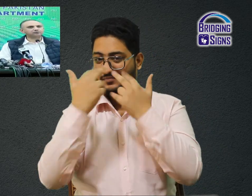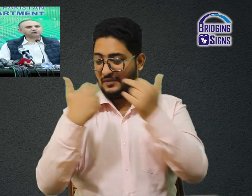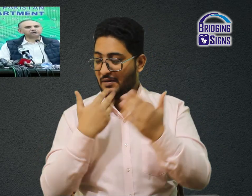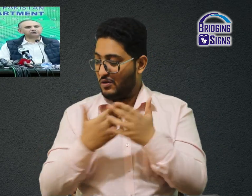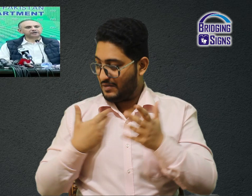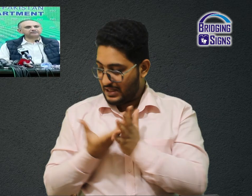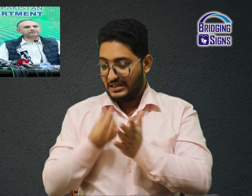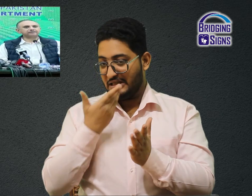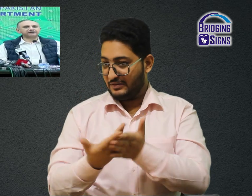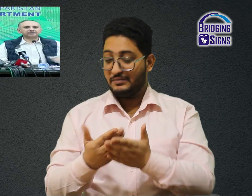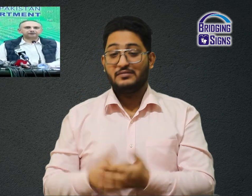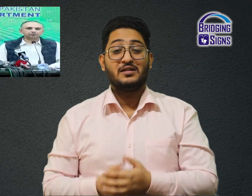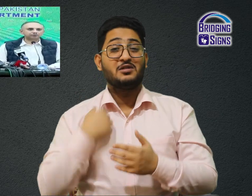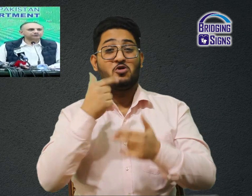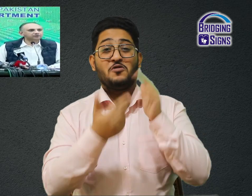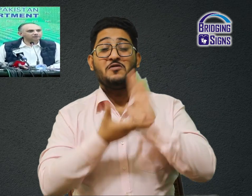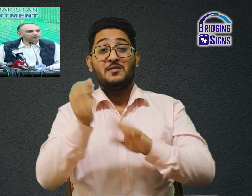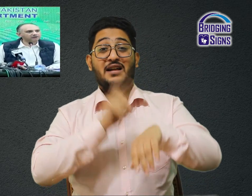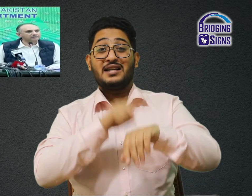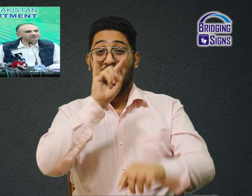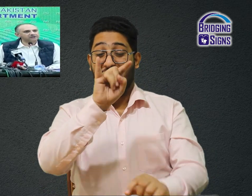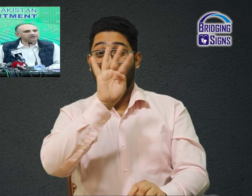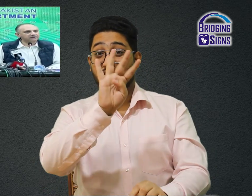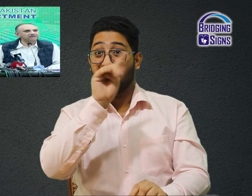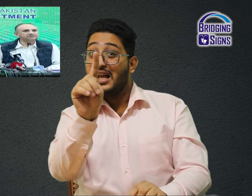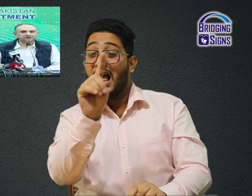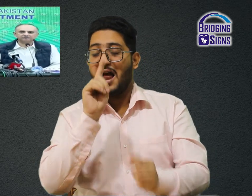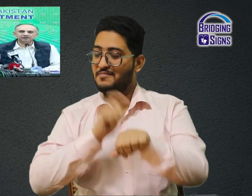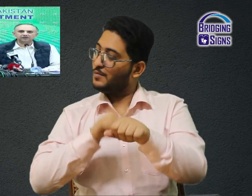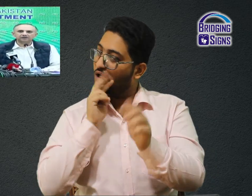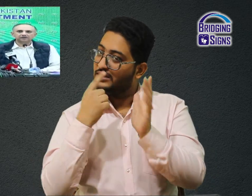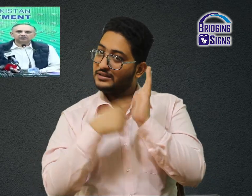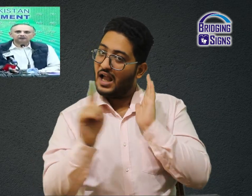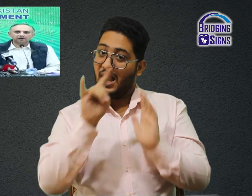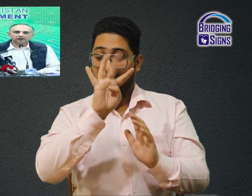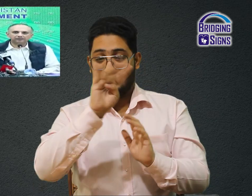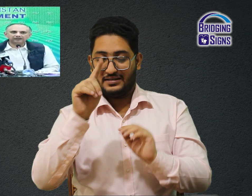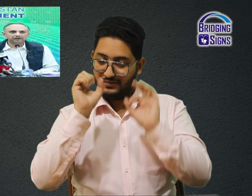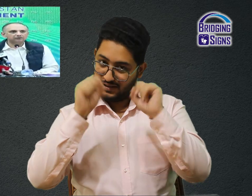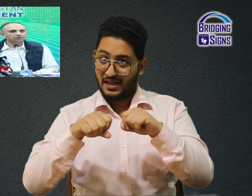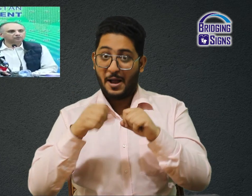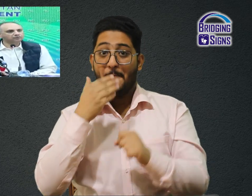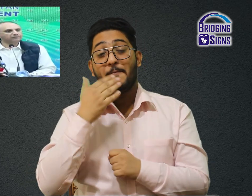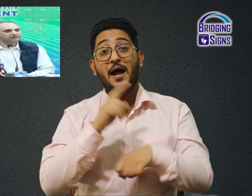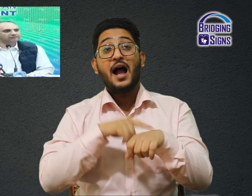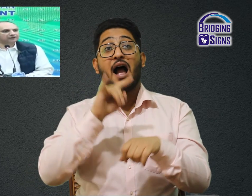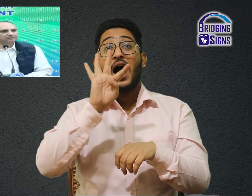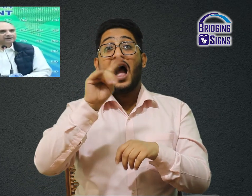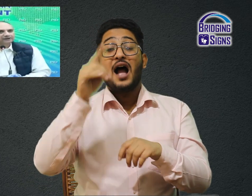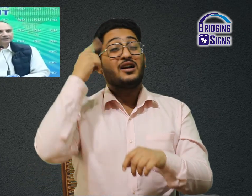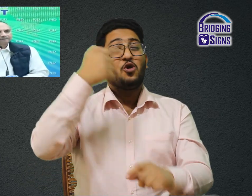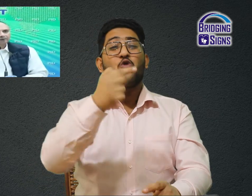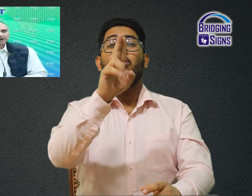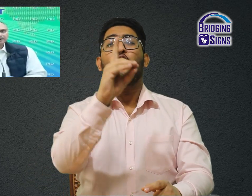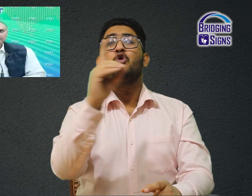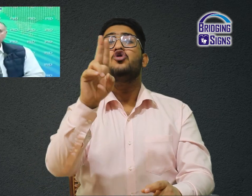यहाँ से बात शुरू करूँगा। जो टाइम आपने बताया बिल्कुल दुरुस्त, 11:41 पे हमारे गुदू के पावर प्लांट